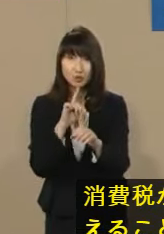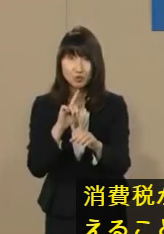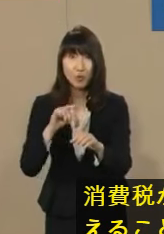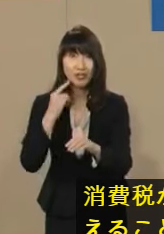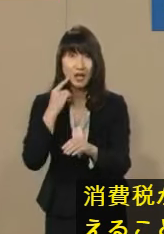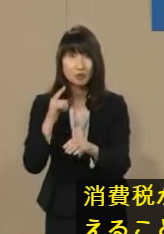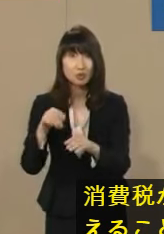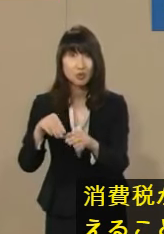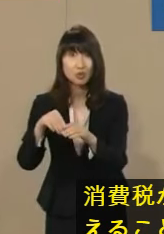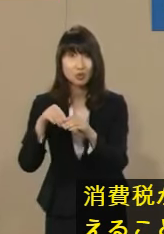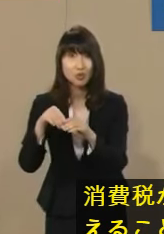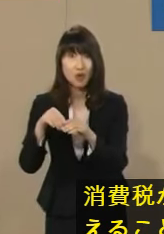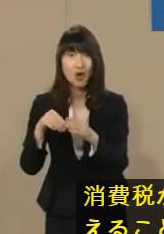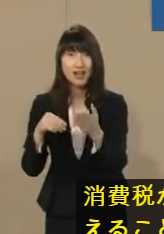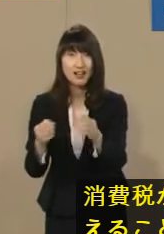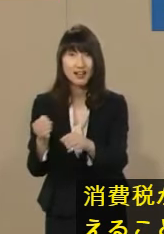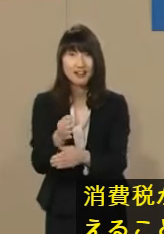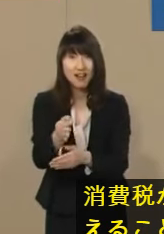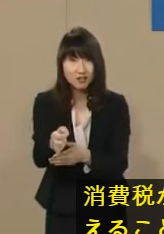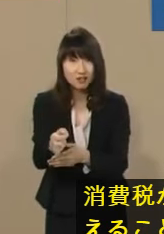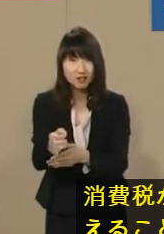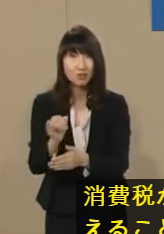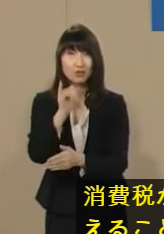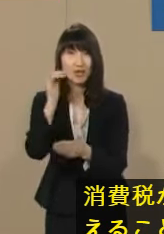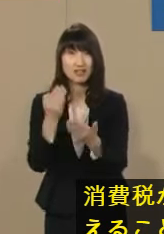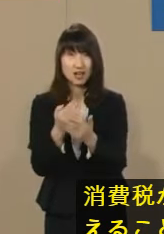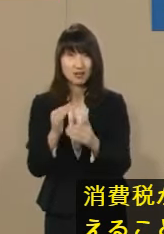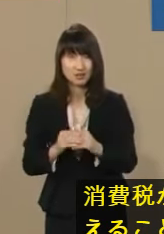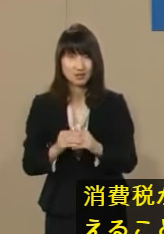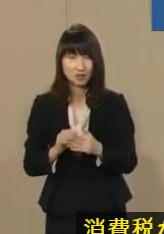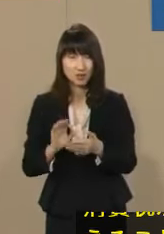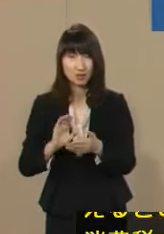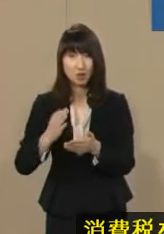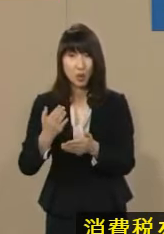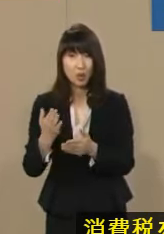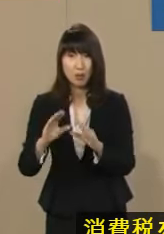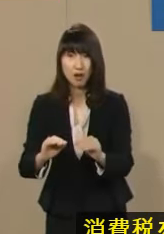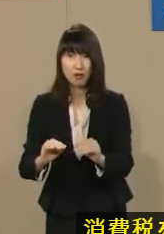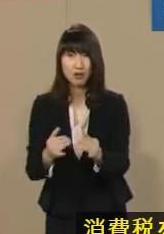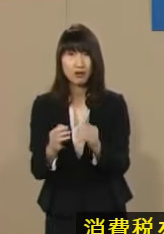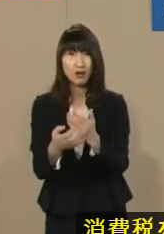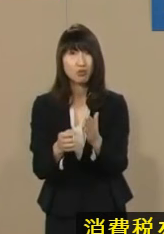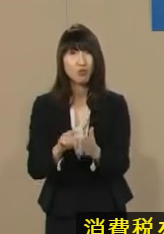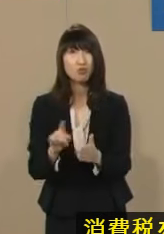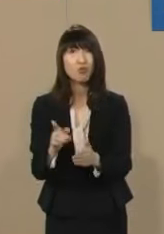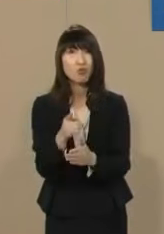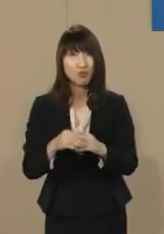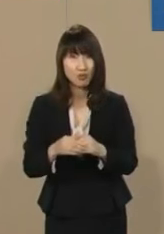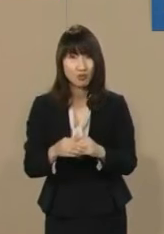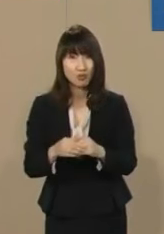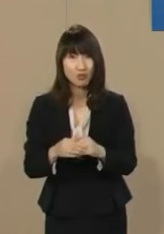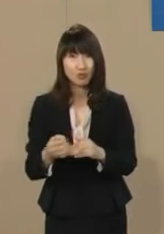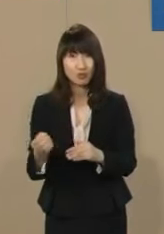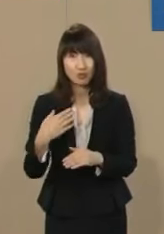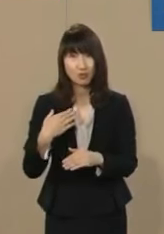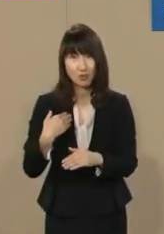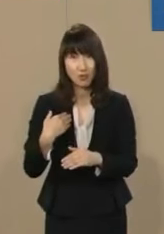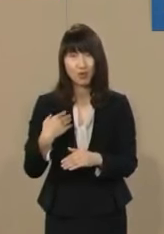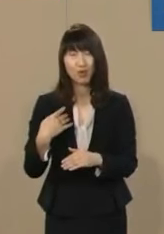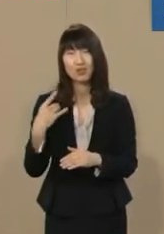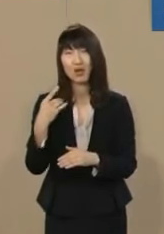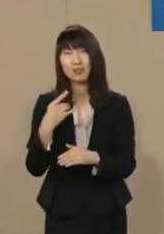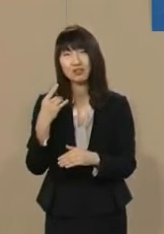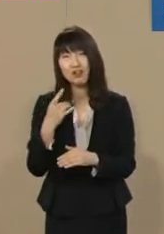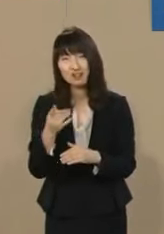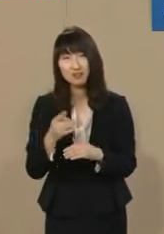給料をあなたにお返しするイメージです。消費税なくしたら社会保障どうすんだよ。騙されないで